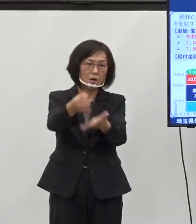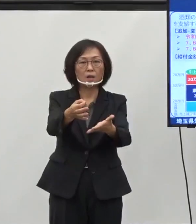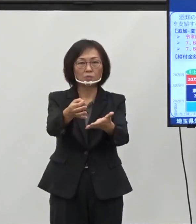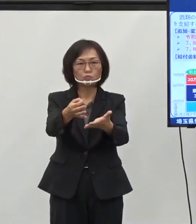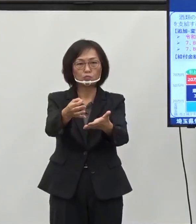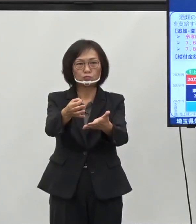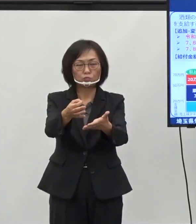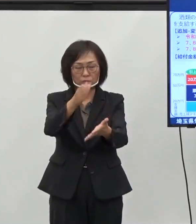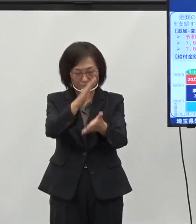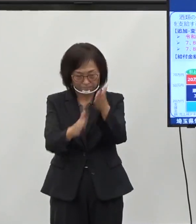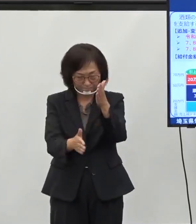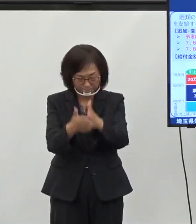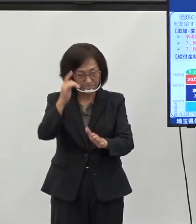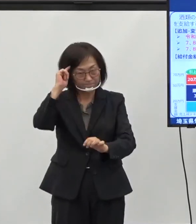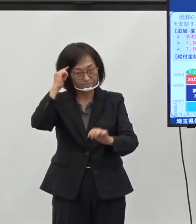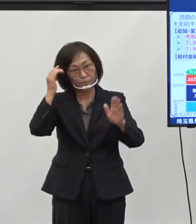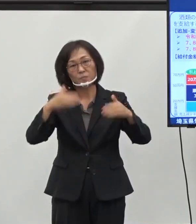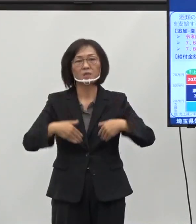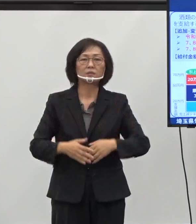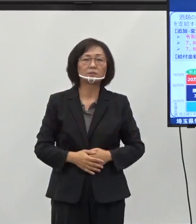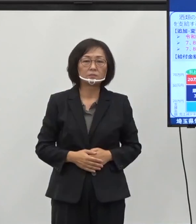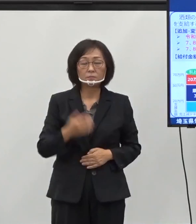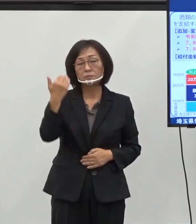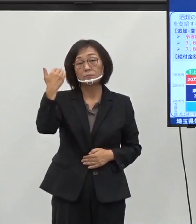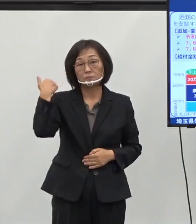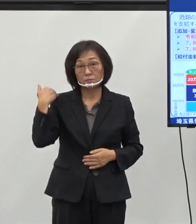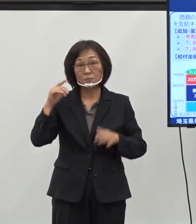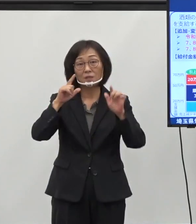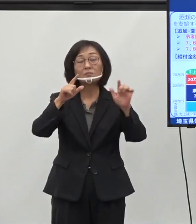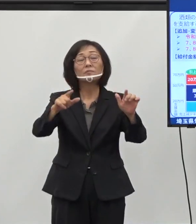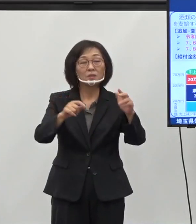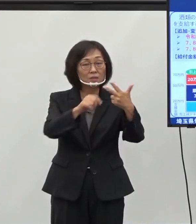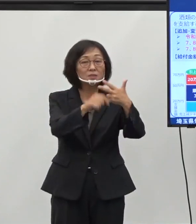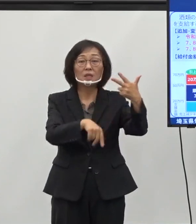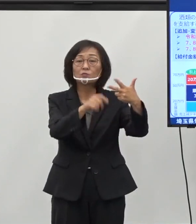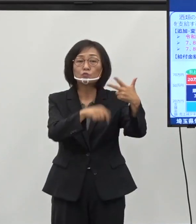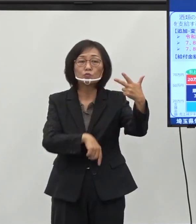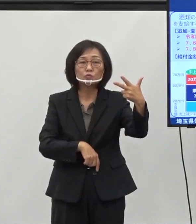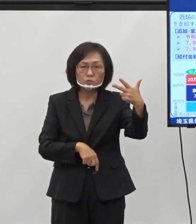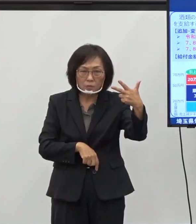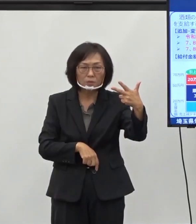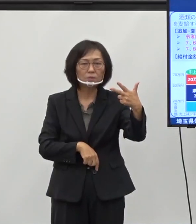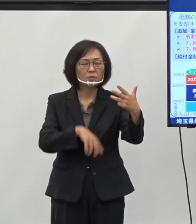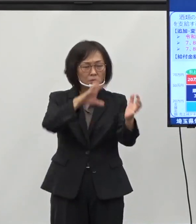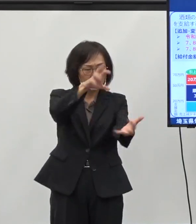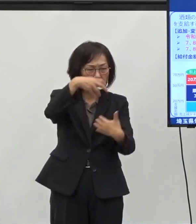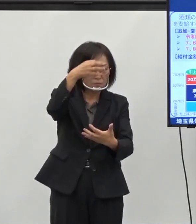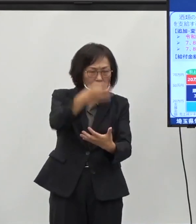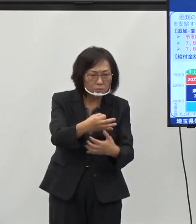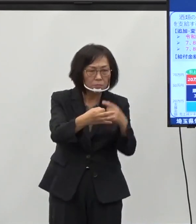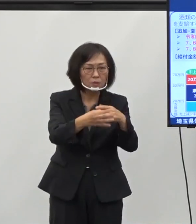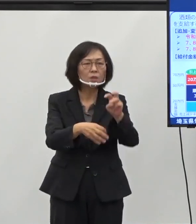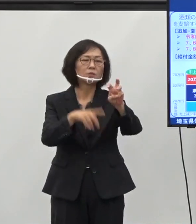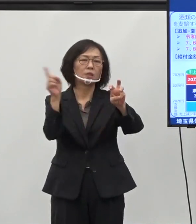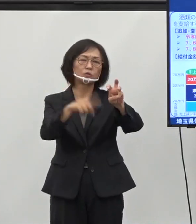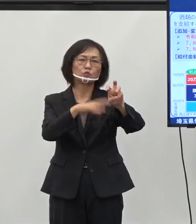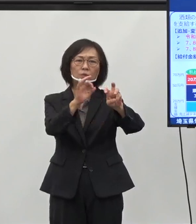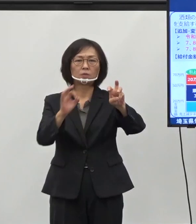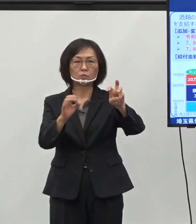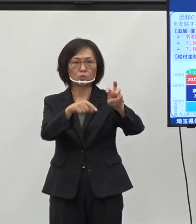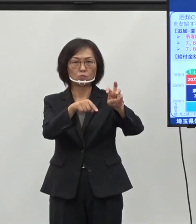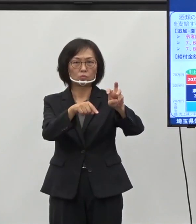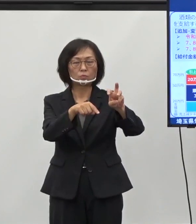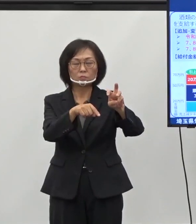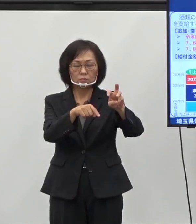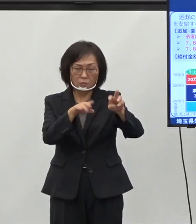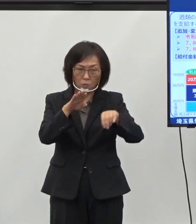に改めたいと思っています。これまではご発表してきたのは、7月分は 30% 以上と申し上げてきましたが、今後はつま